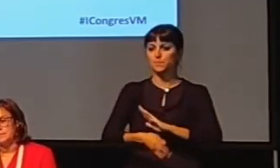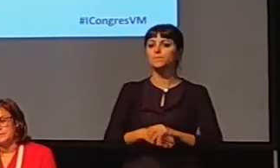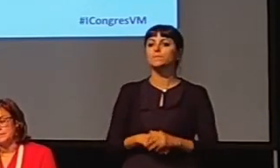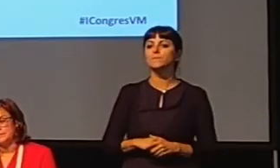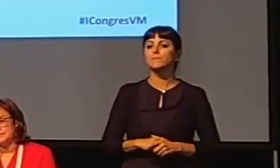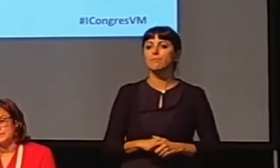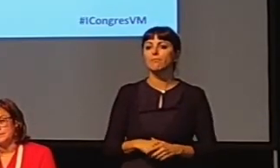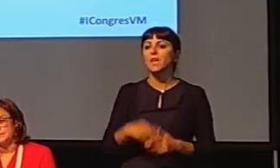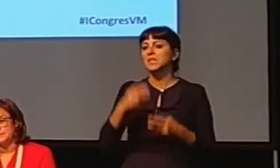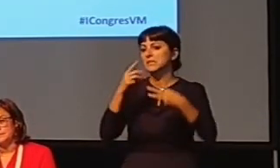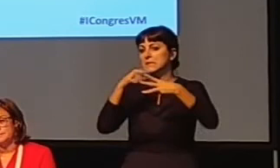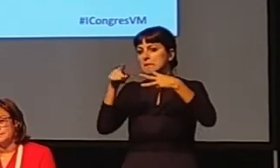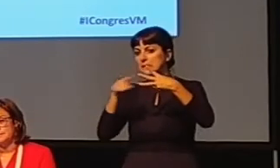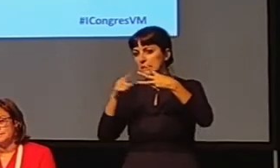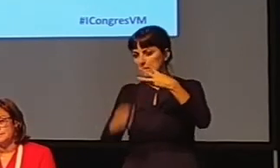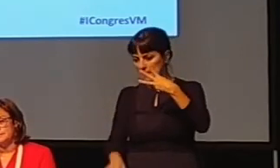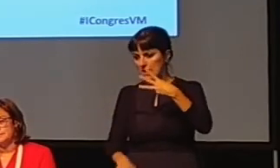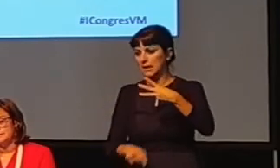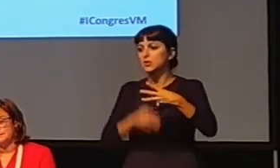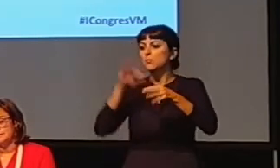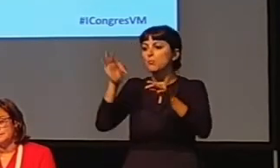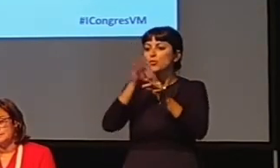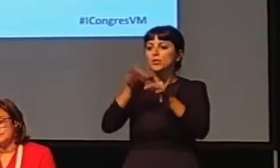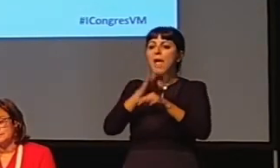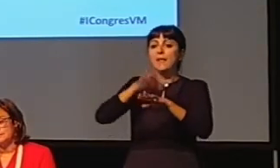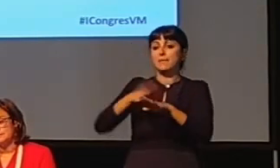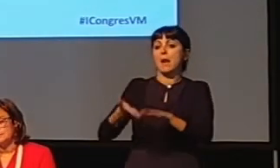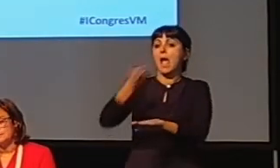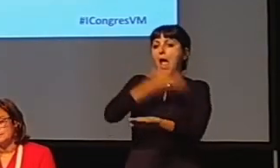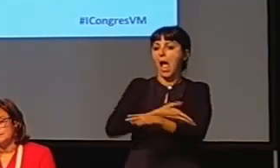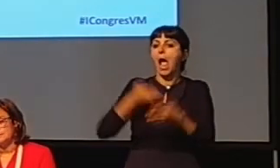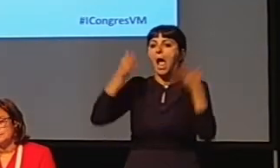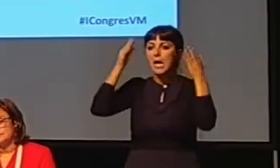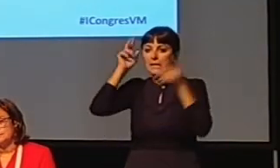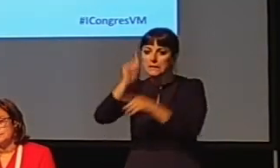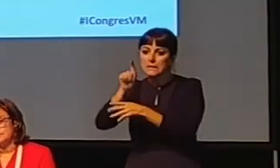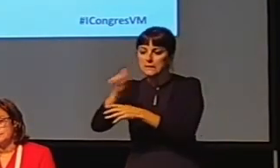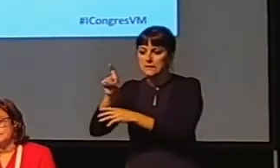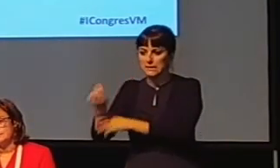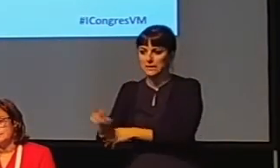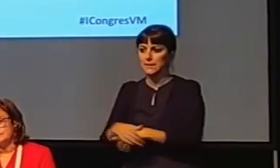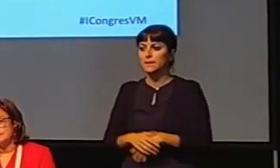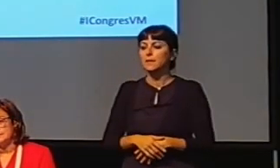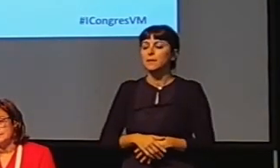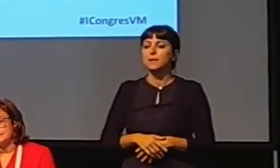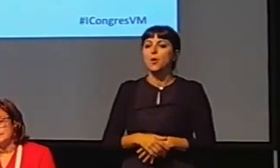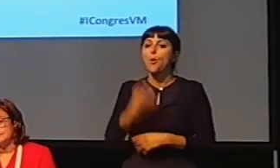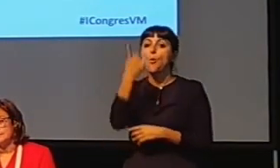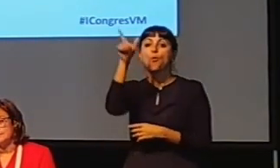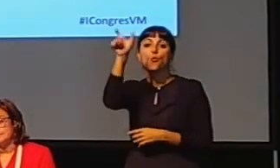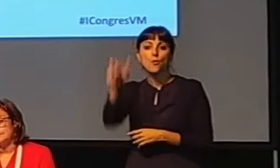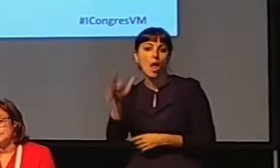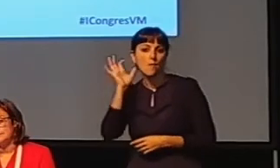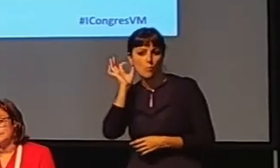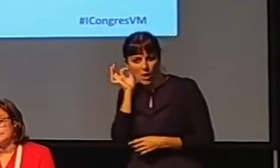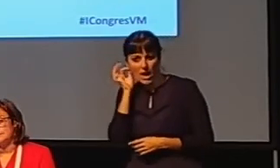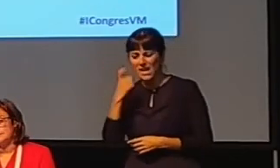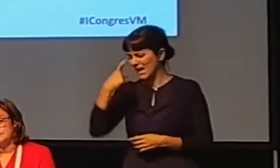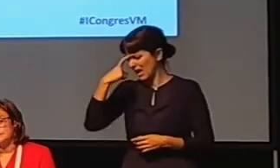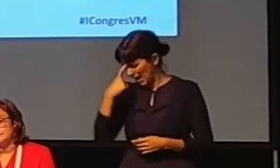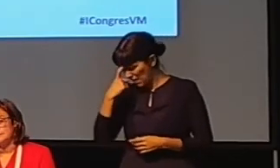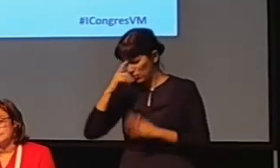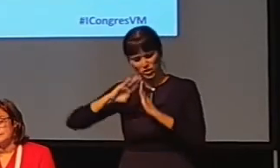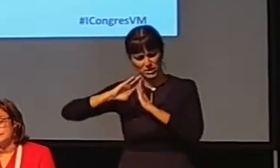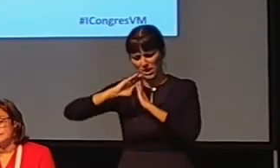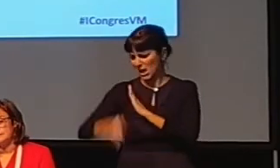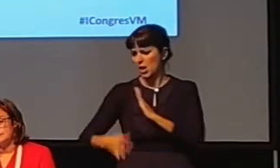Tres puntadas para esa hilvanada. Primero, yo siempre lo digo, tenemos que, cuando llega una mujer, la creemos directamente,